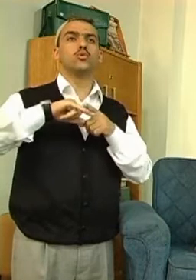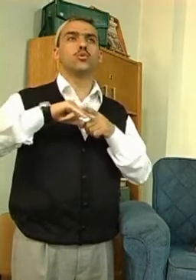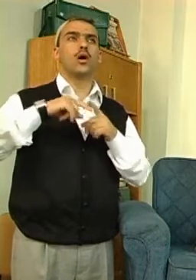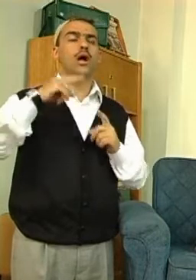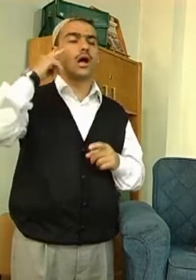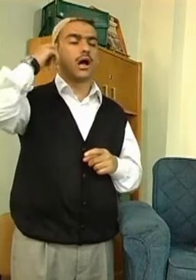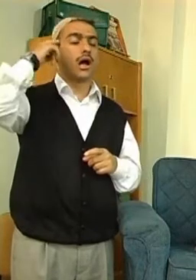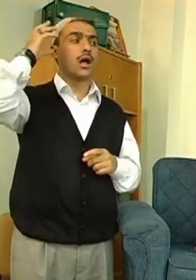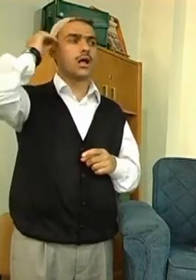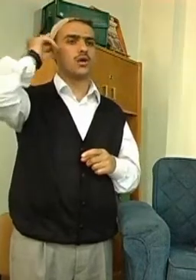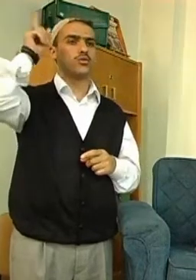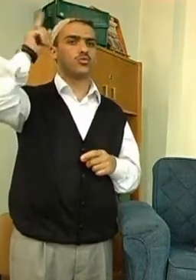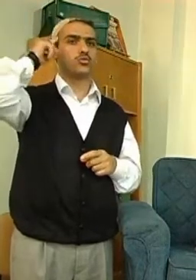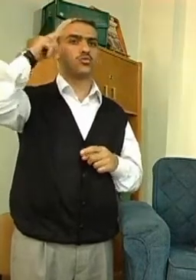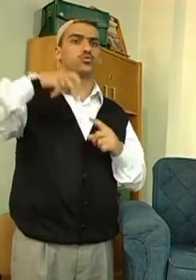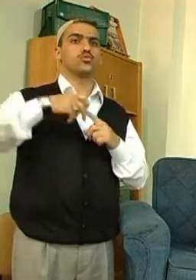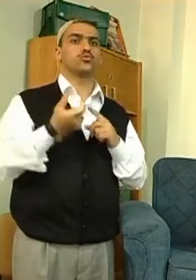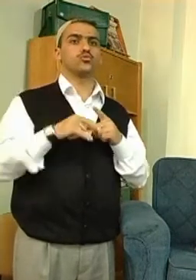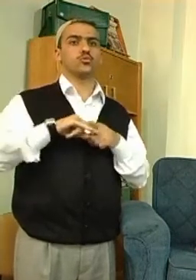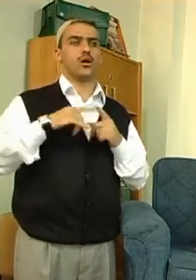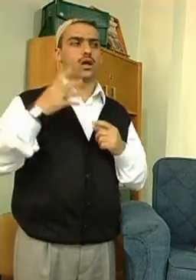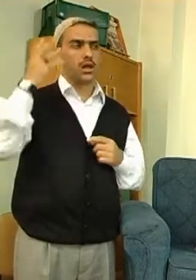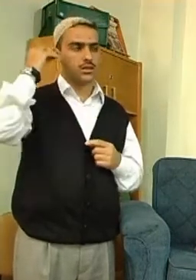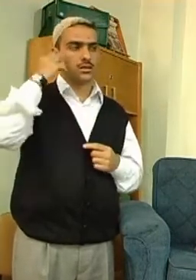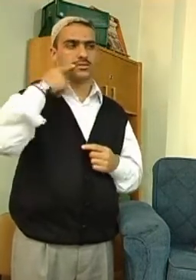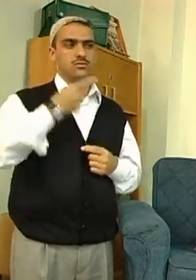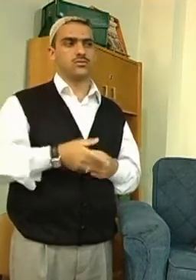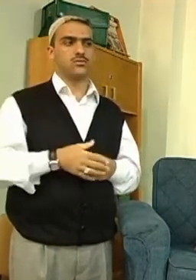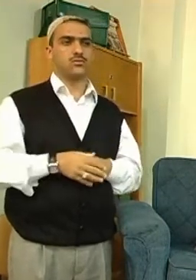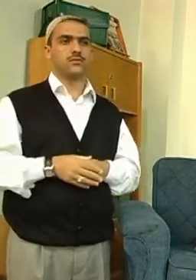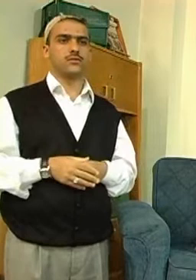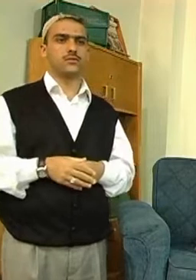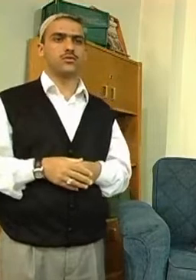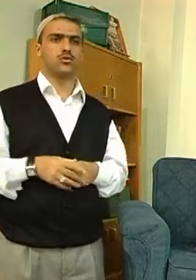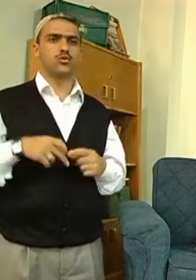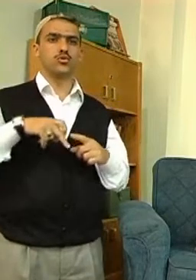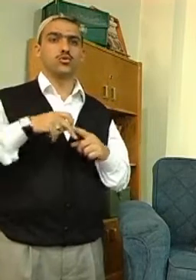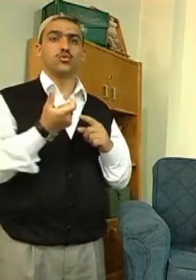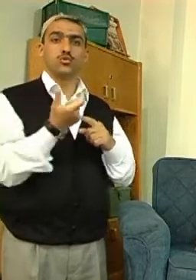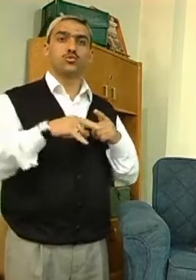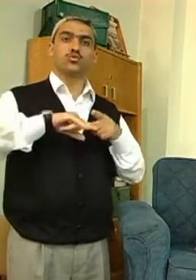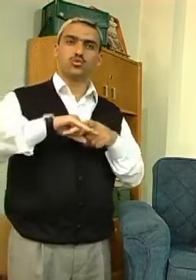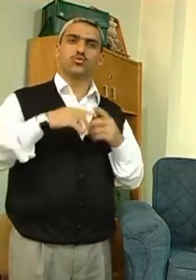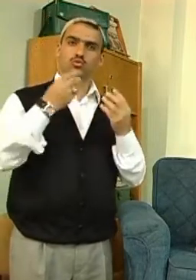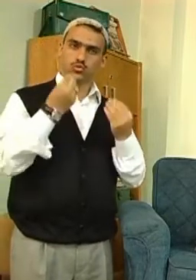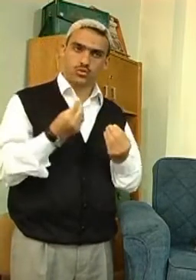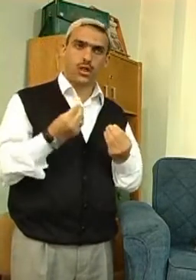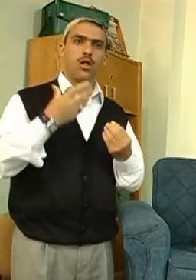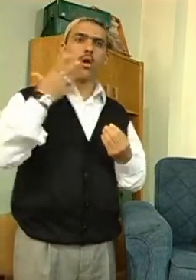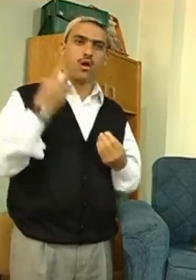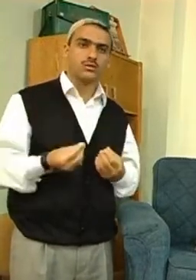olur. Ruh güzel de beden de ona göre güzel. Hani derste de örnek veriliyor.